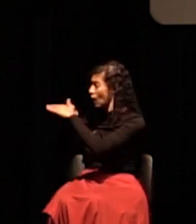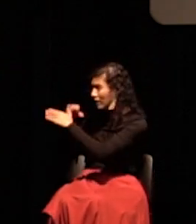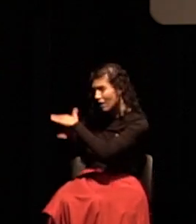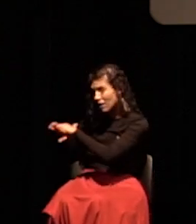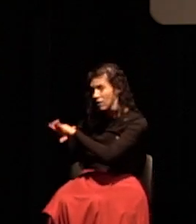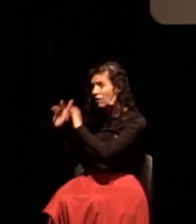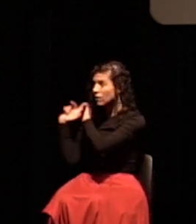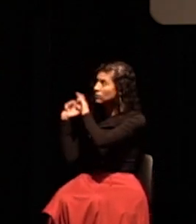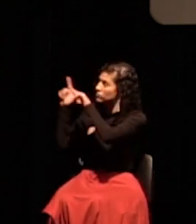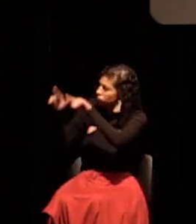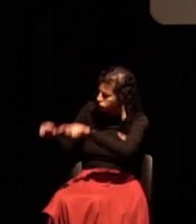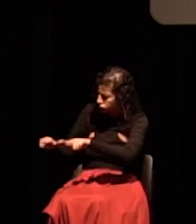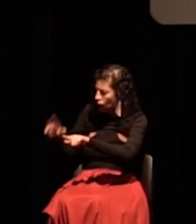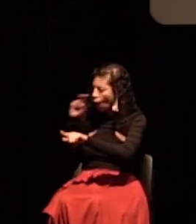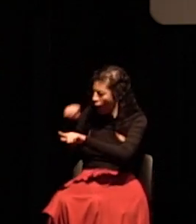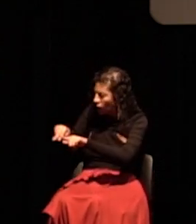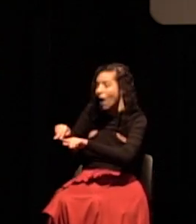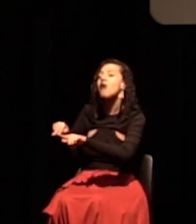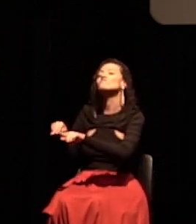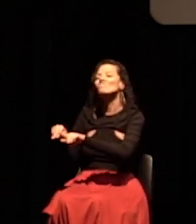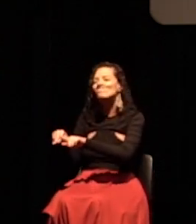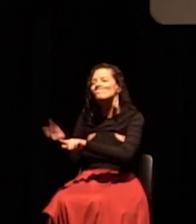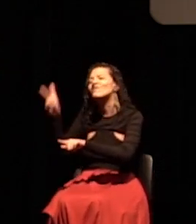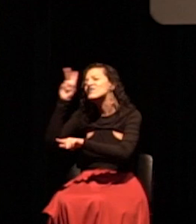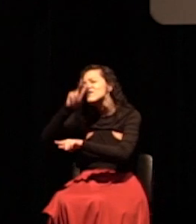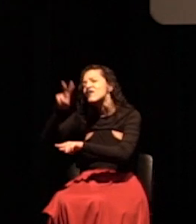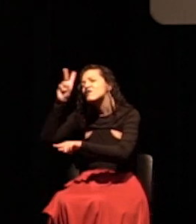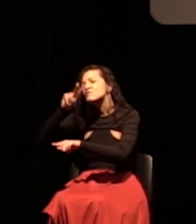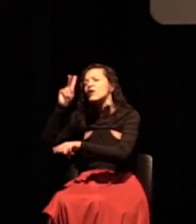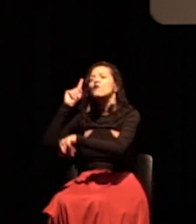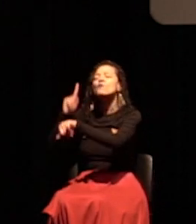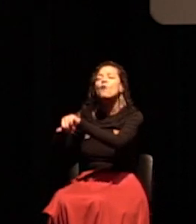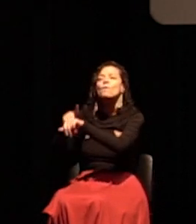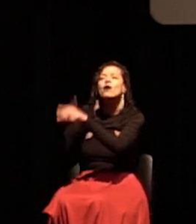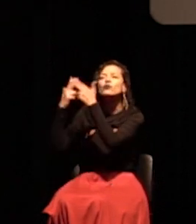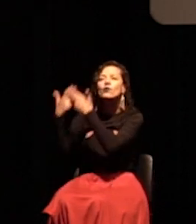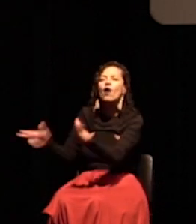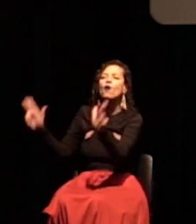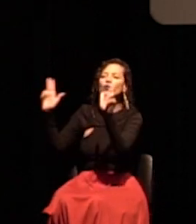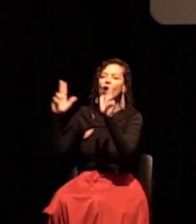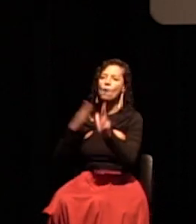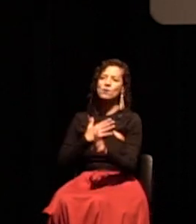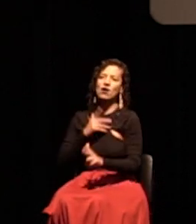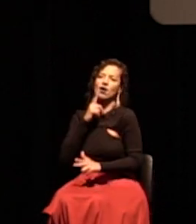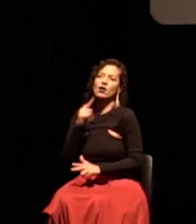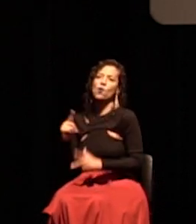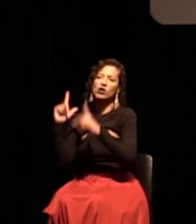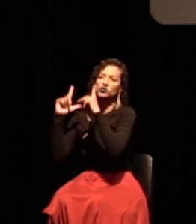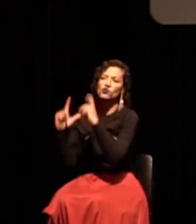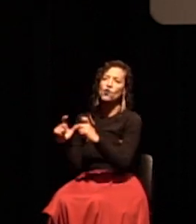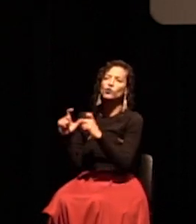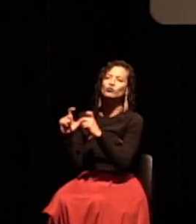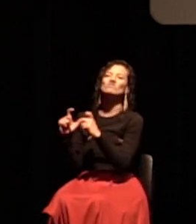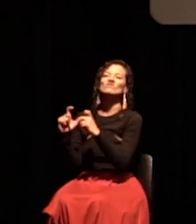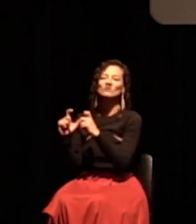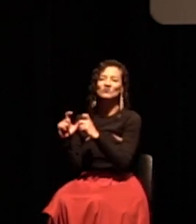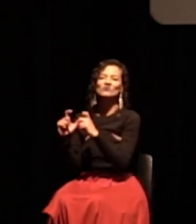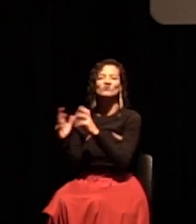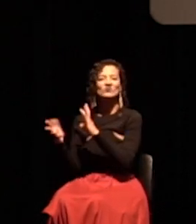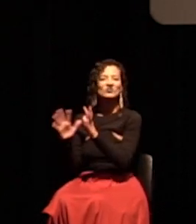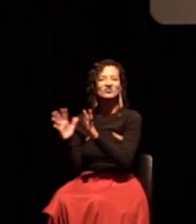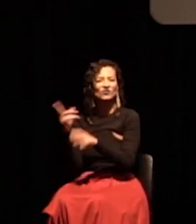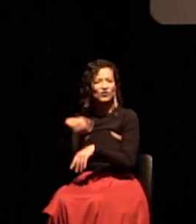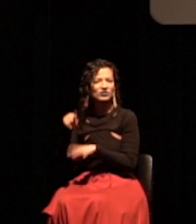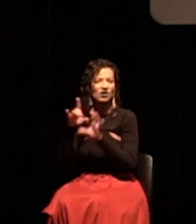momentos inaugurais onde a construção da linguagem foi meio, vocês me permitam,